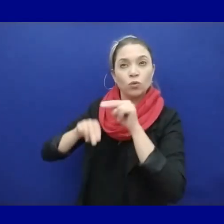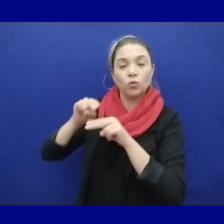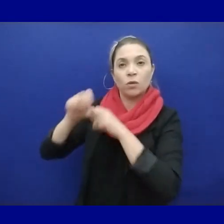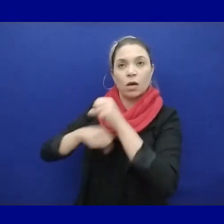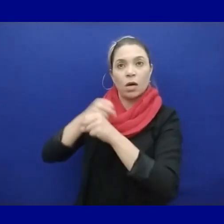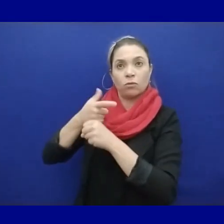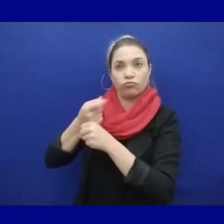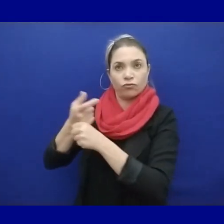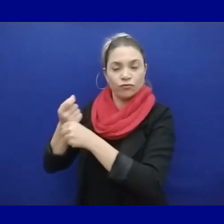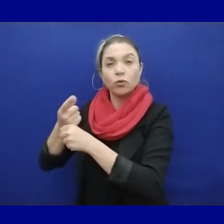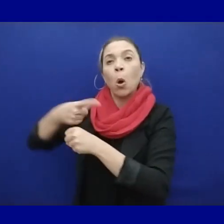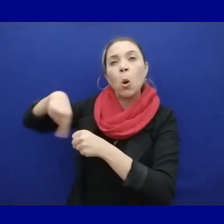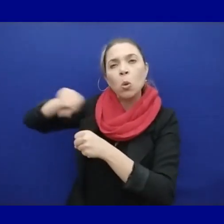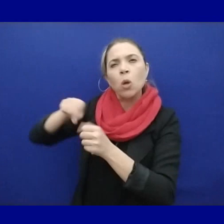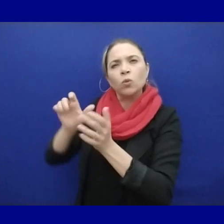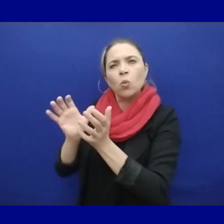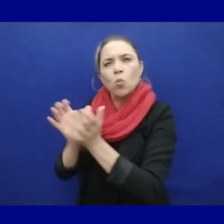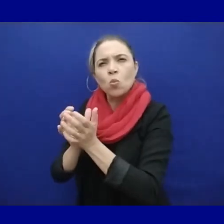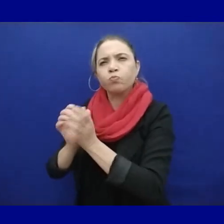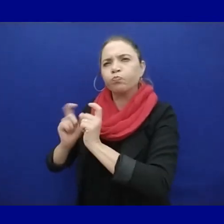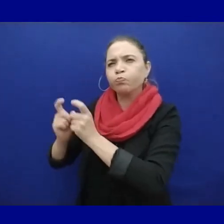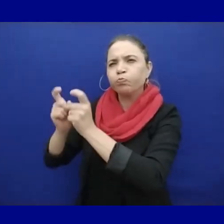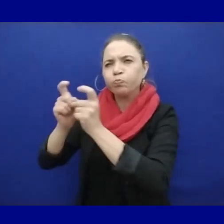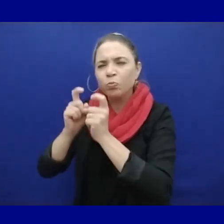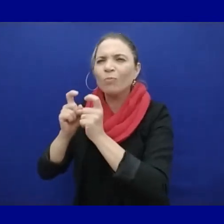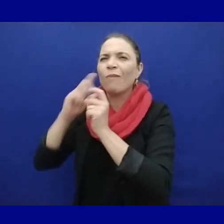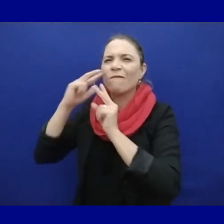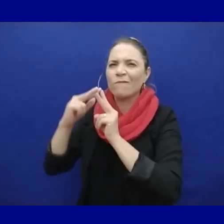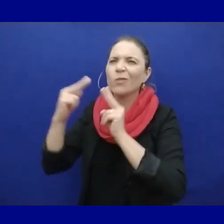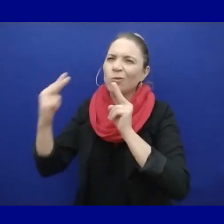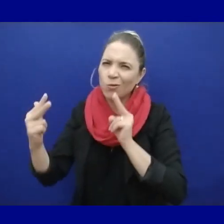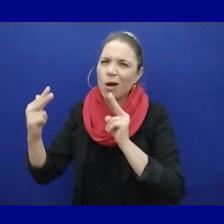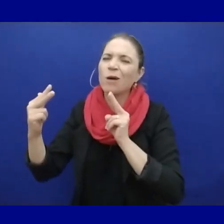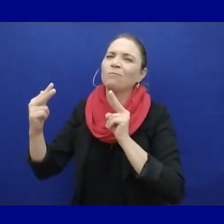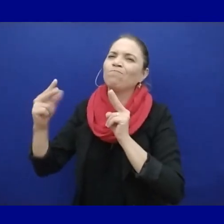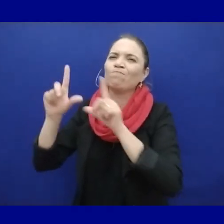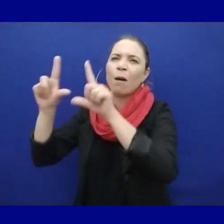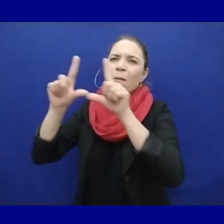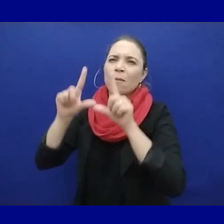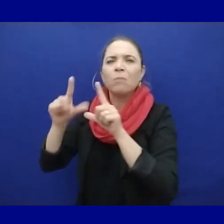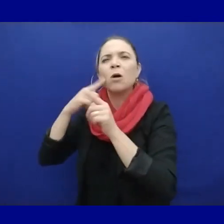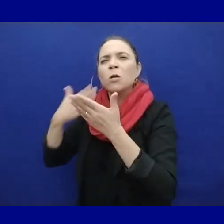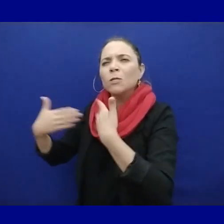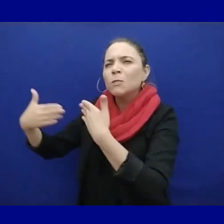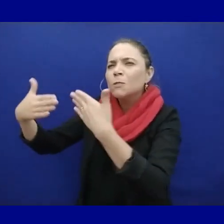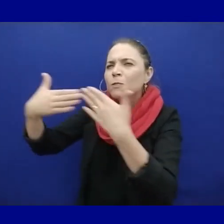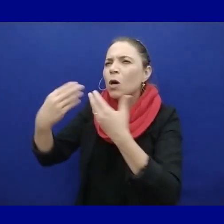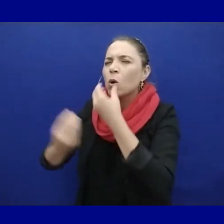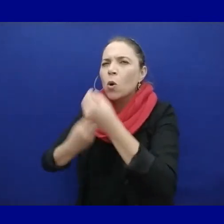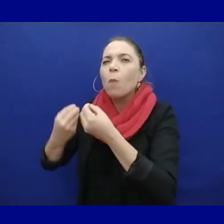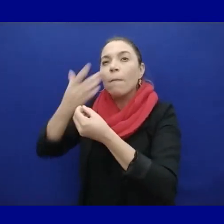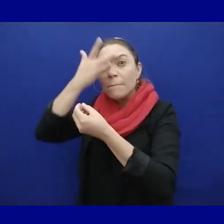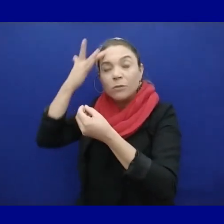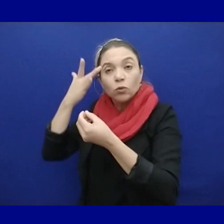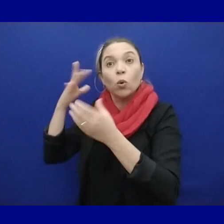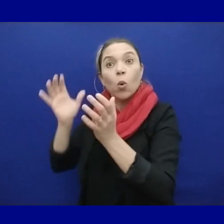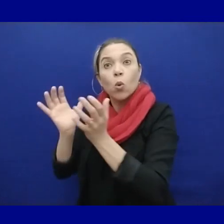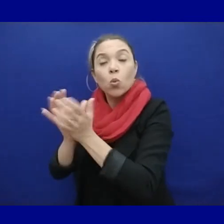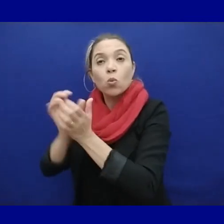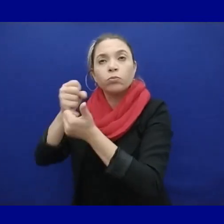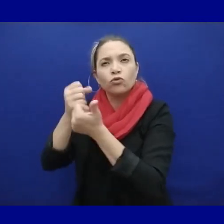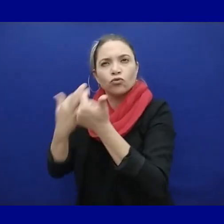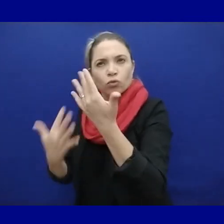de 2020 realizamos reunião virtual com a participação de todos os membros da